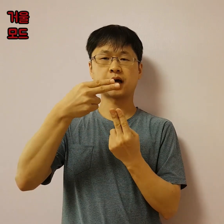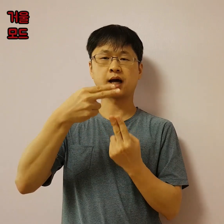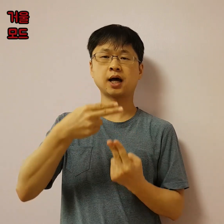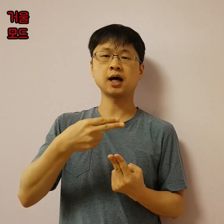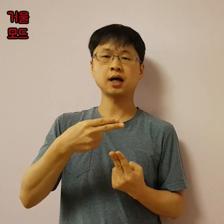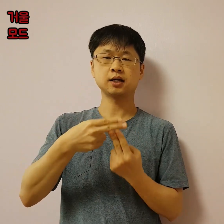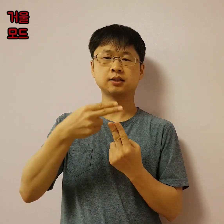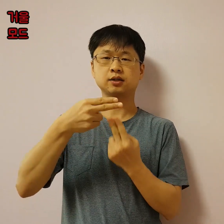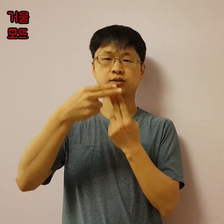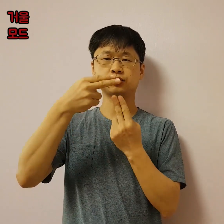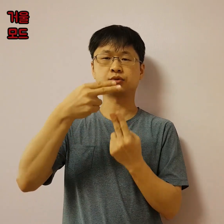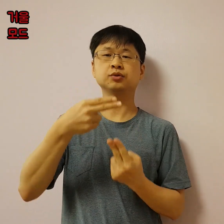저축입니다.